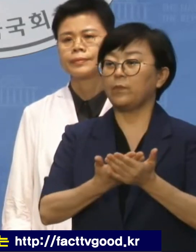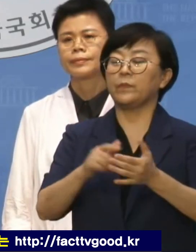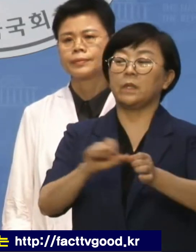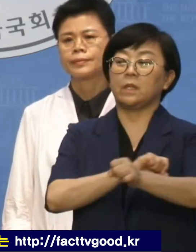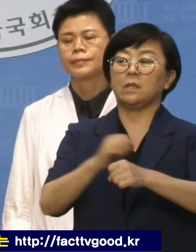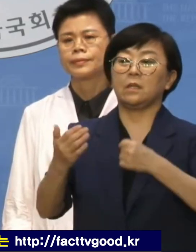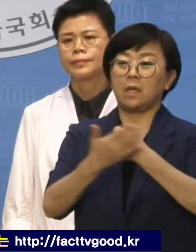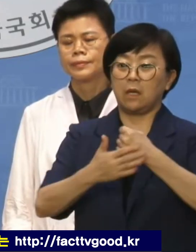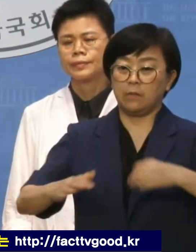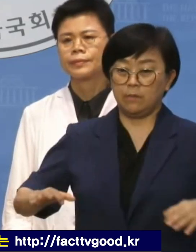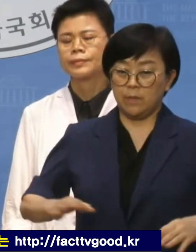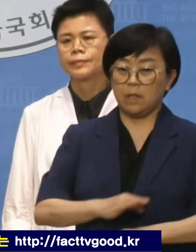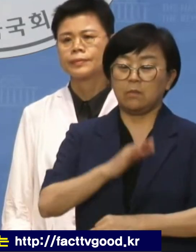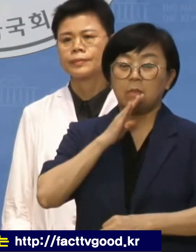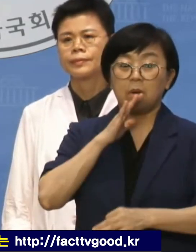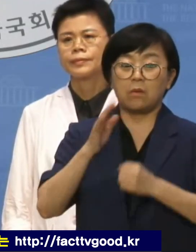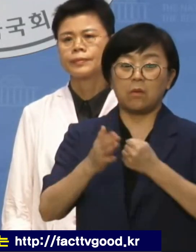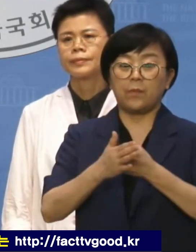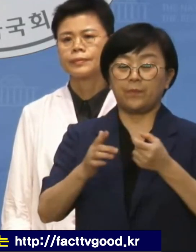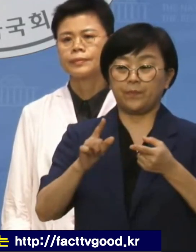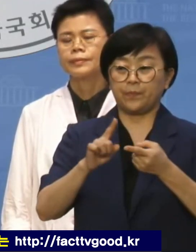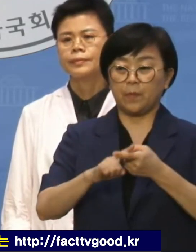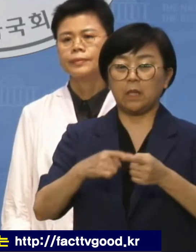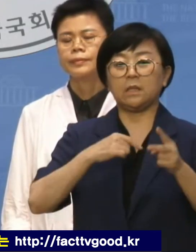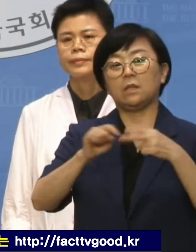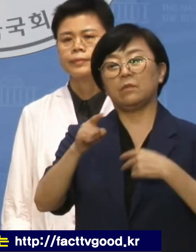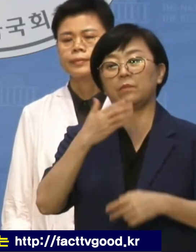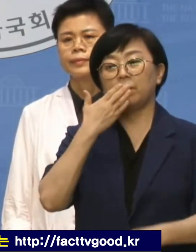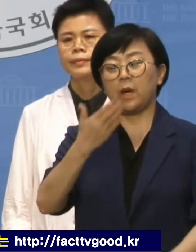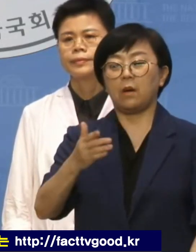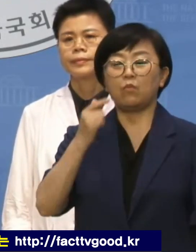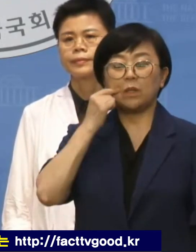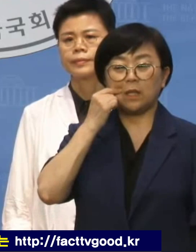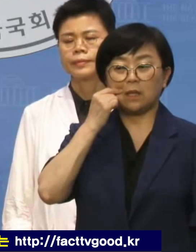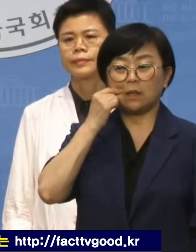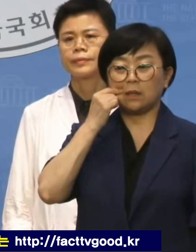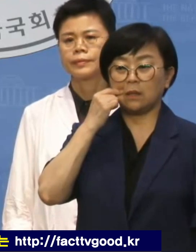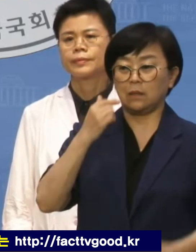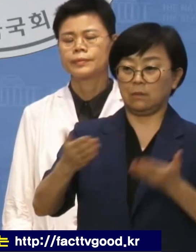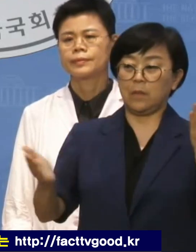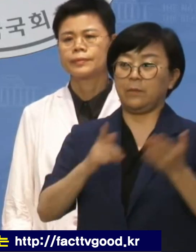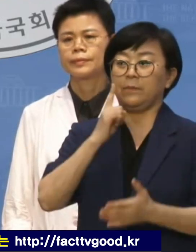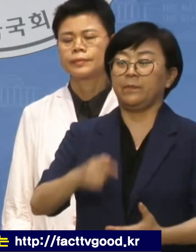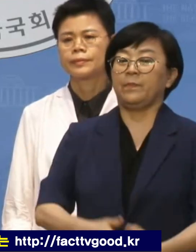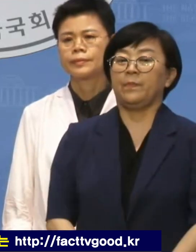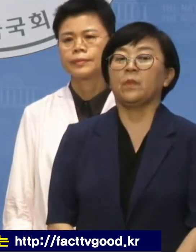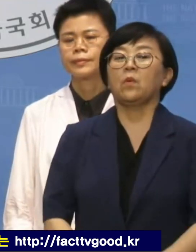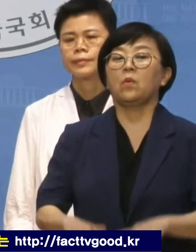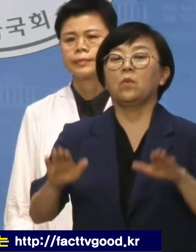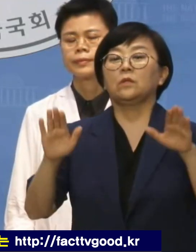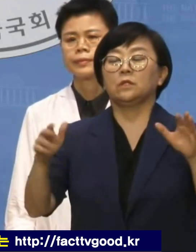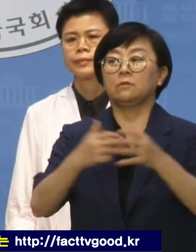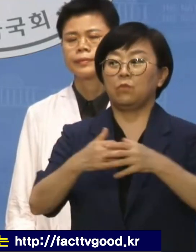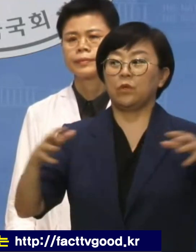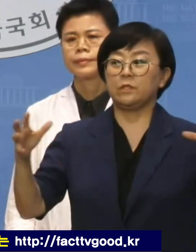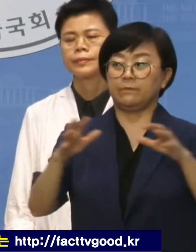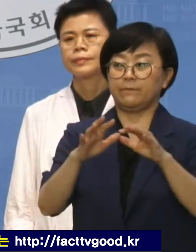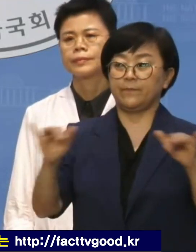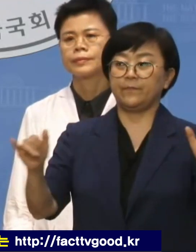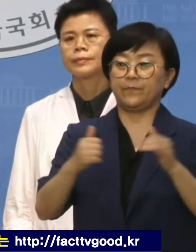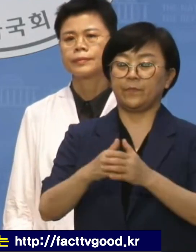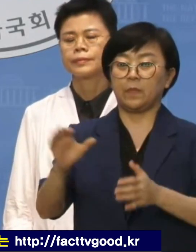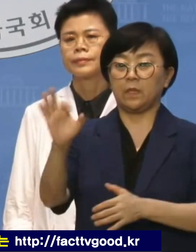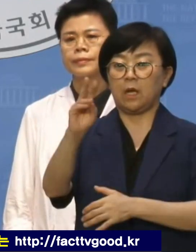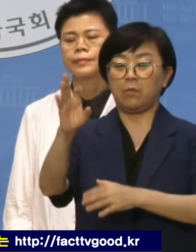특혜 비리 이슈이고 뭔가 도저히 우리 국민들 납득할 수 있는 이슈다라는 생각을 더 해보게 됩니다. 오늘 여기 모이신 분들이